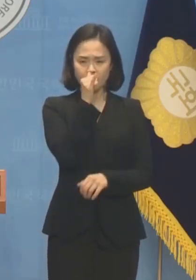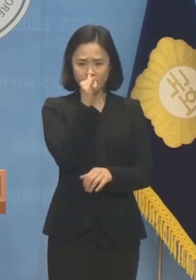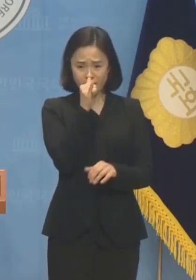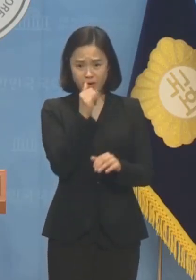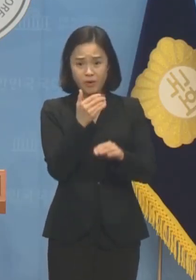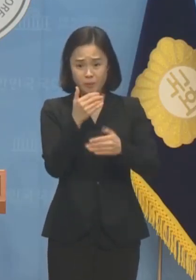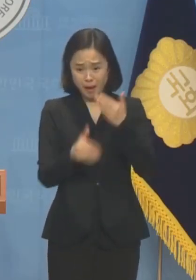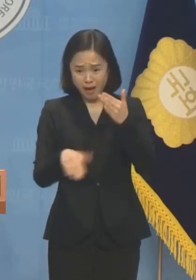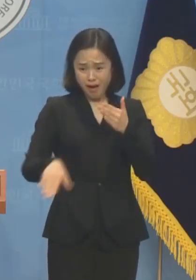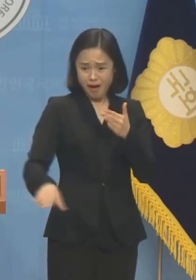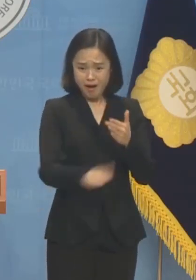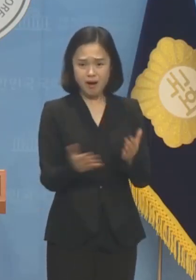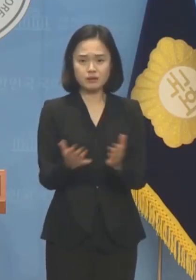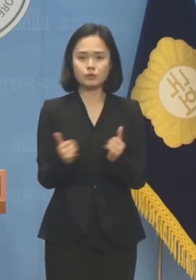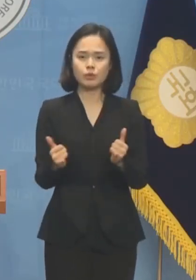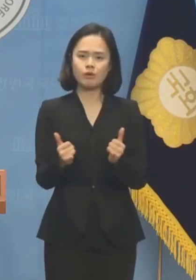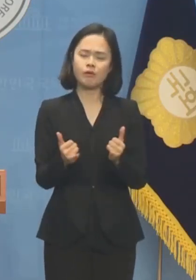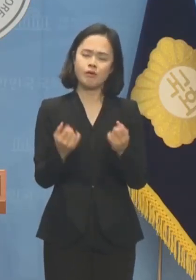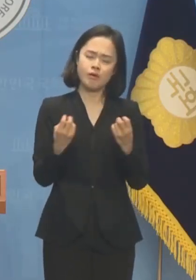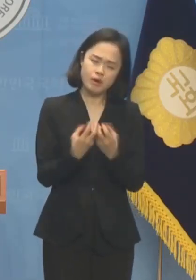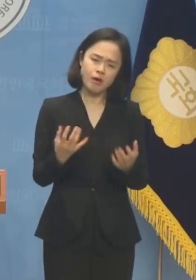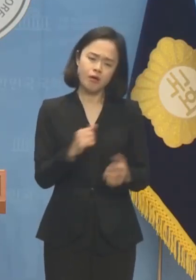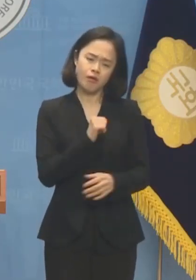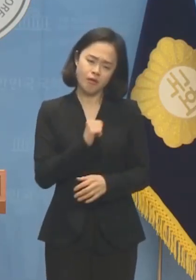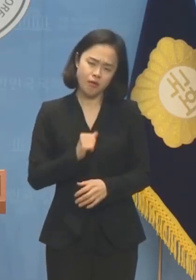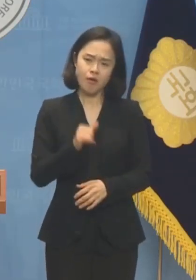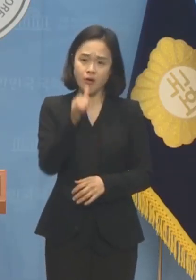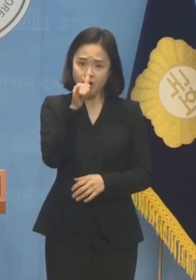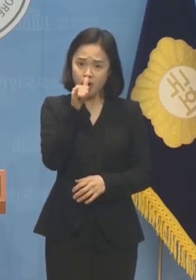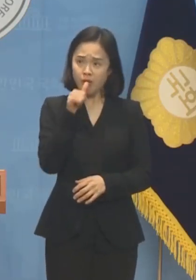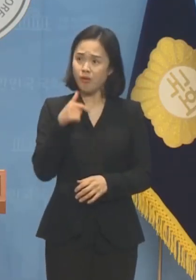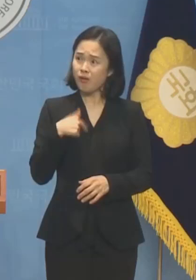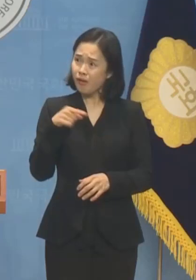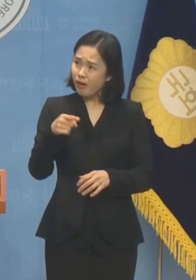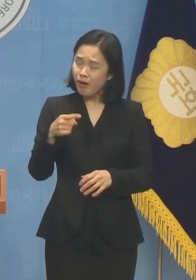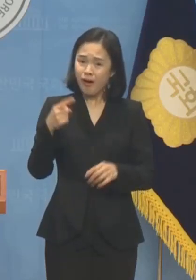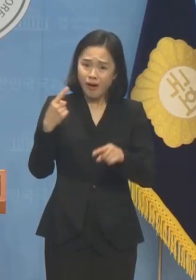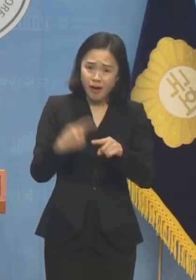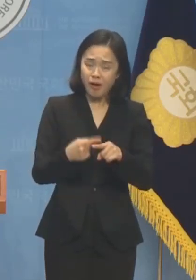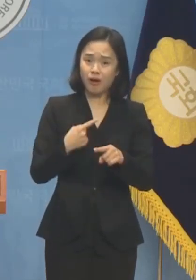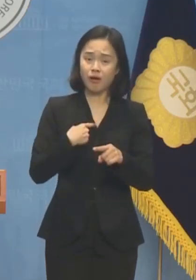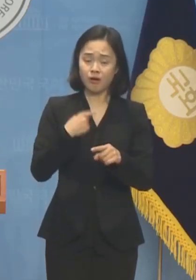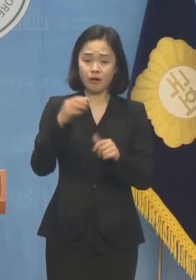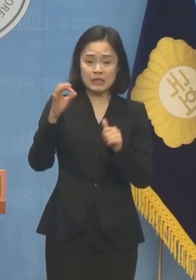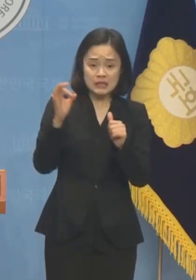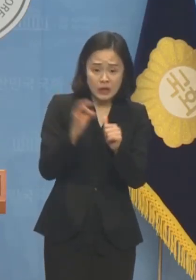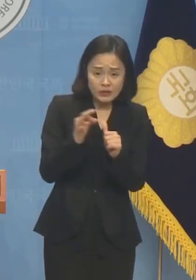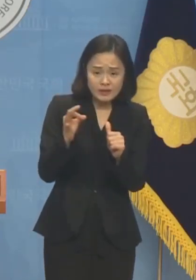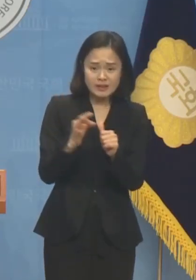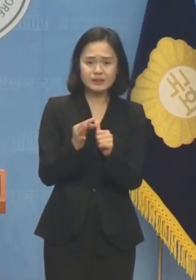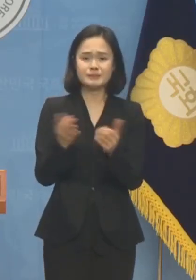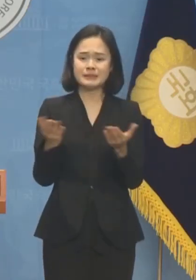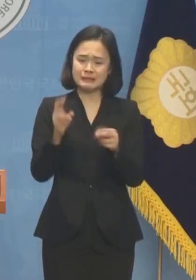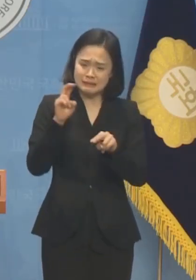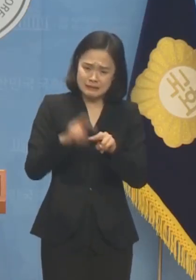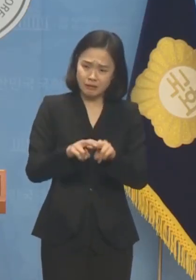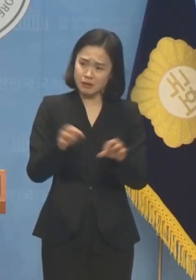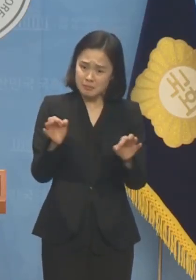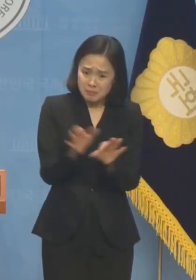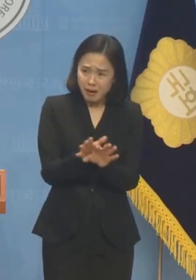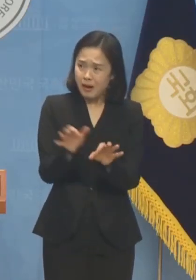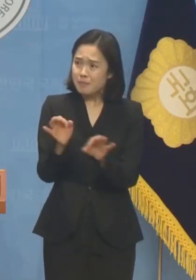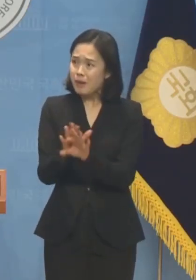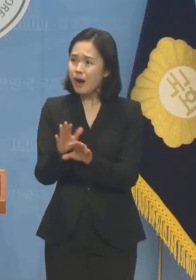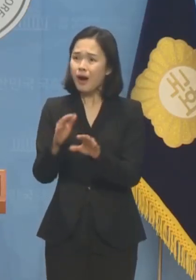처벌되면 직원들은 명예도, 연금도, 일자리도 다 잃게 됩니다. 이렇게까지 할 일이